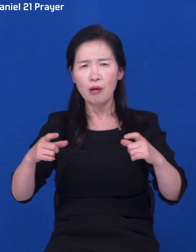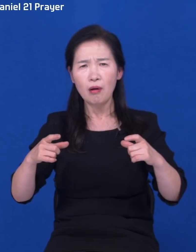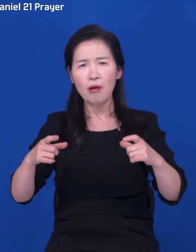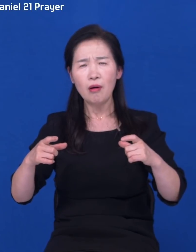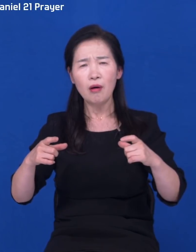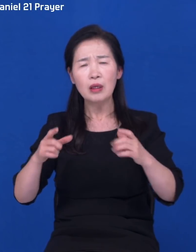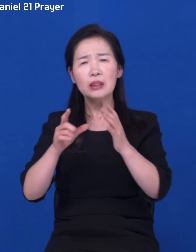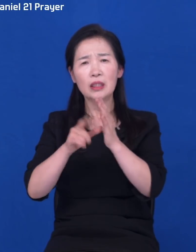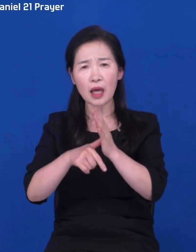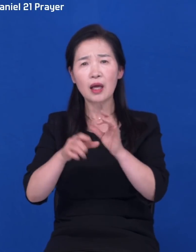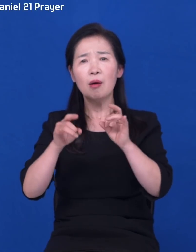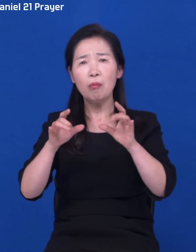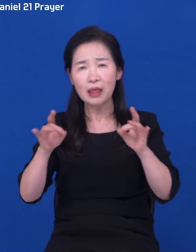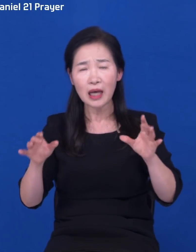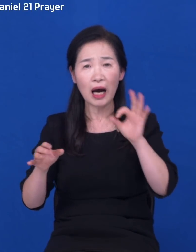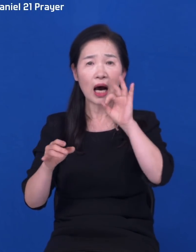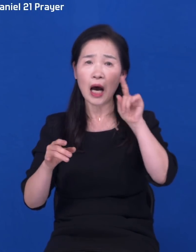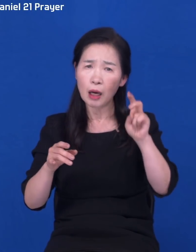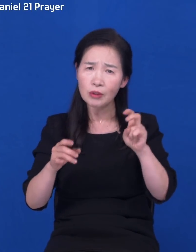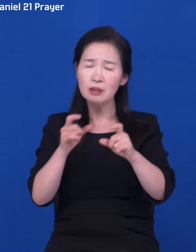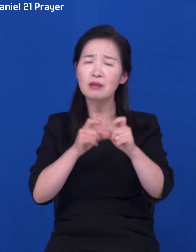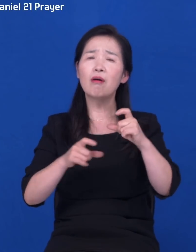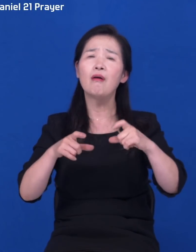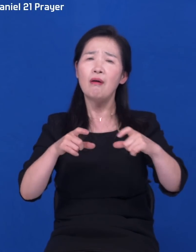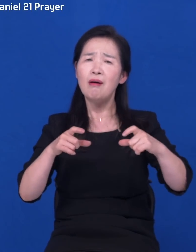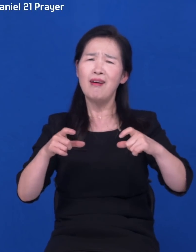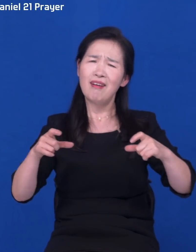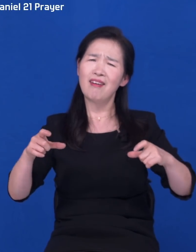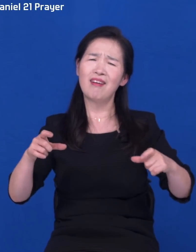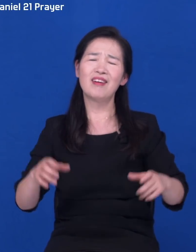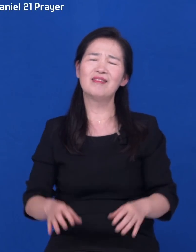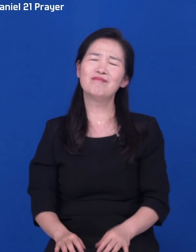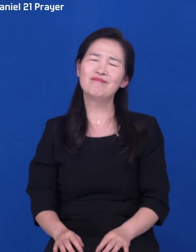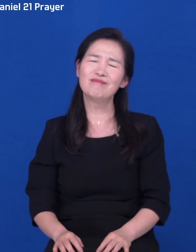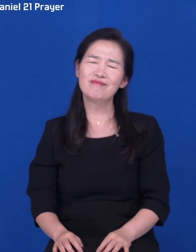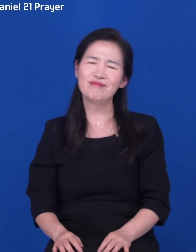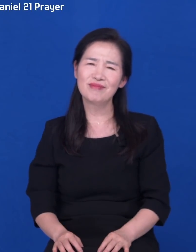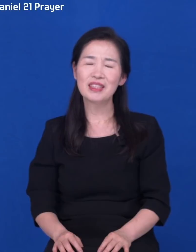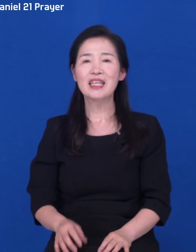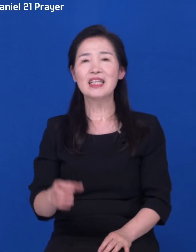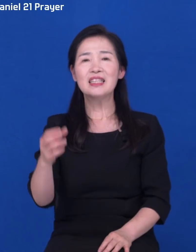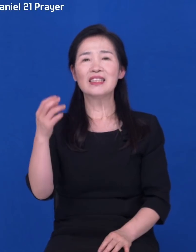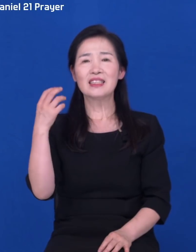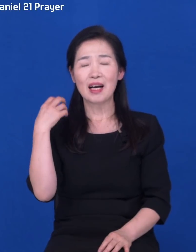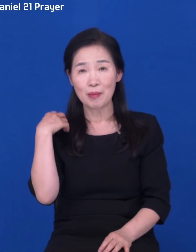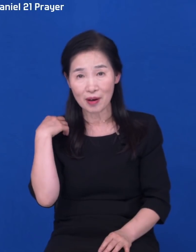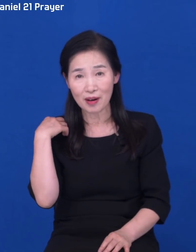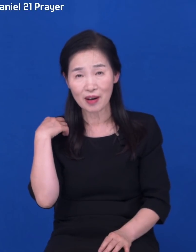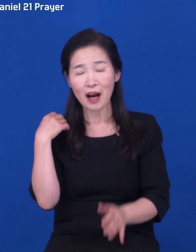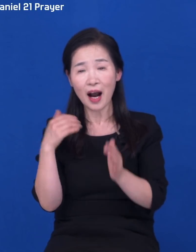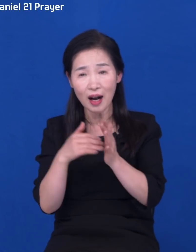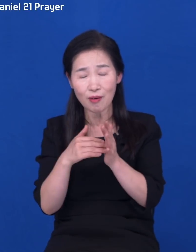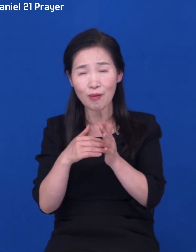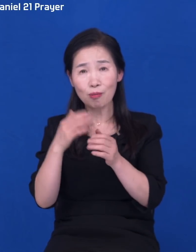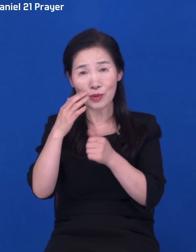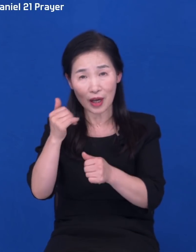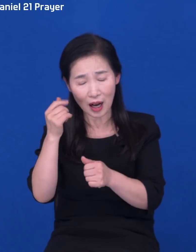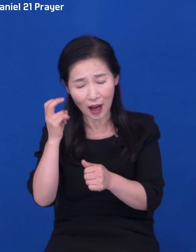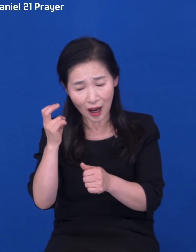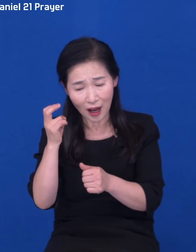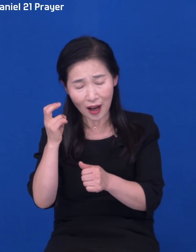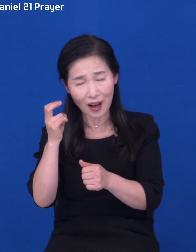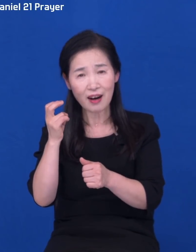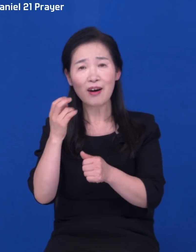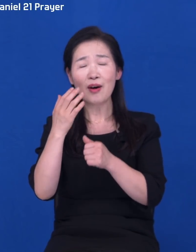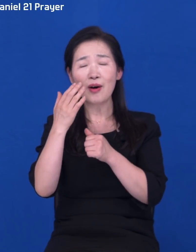때마다 희한하게 암은 더 늘어나는 거예요. 그래서 항상 이제는 이 사명까지 하고 부르시나 보다 했는데 항암을